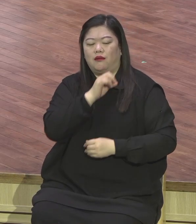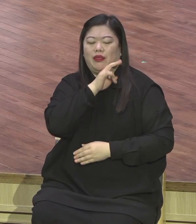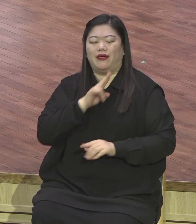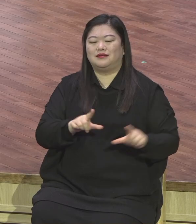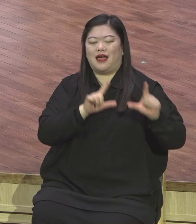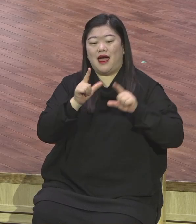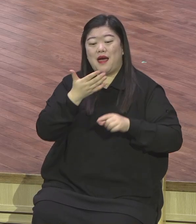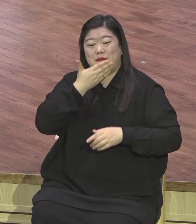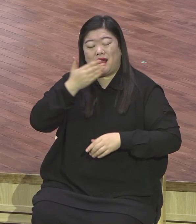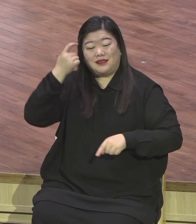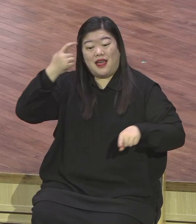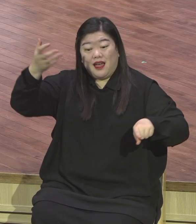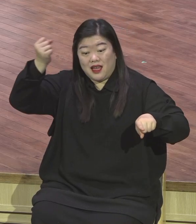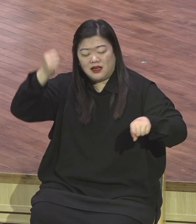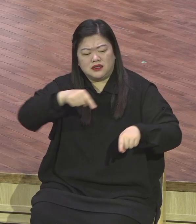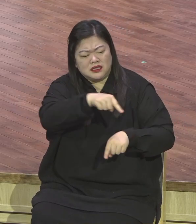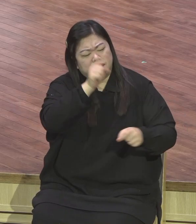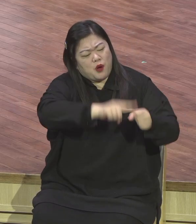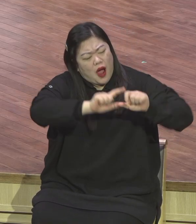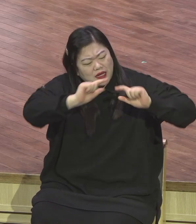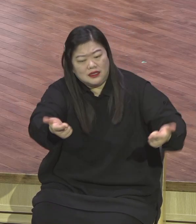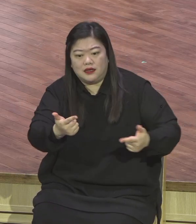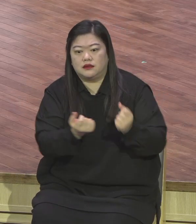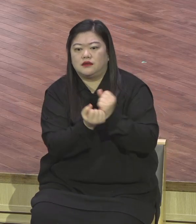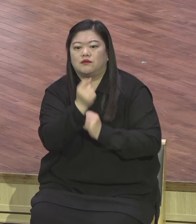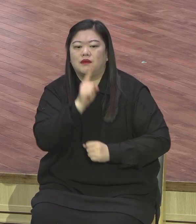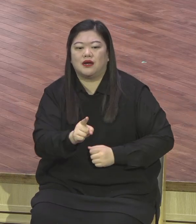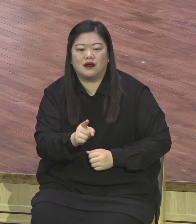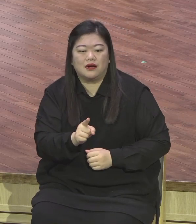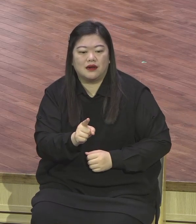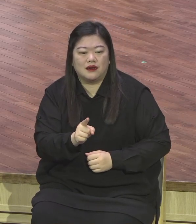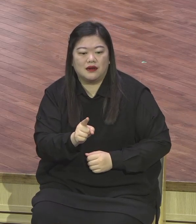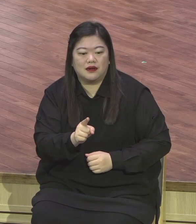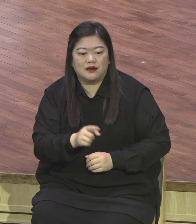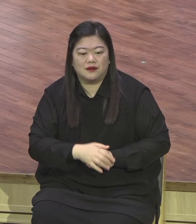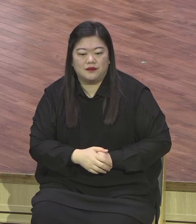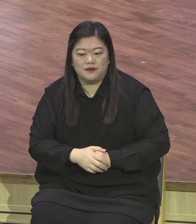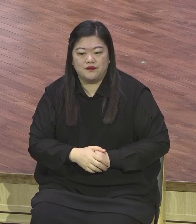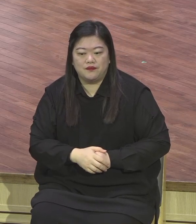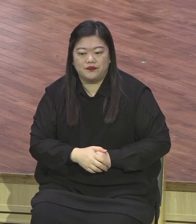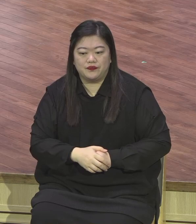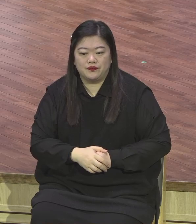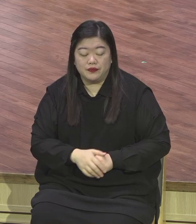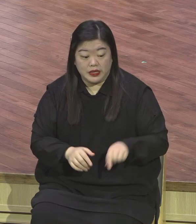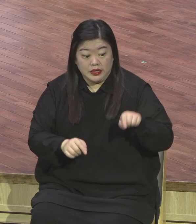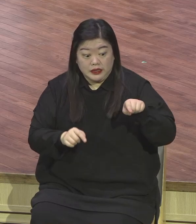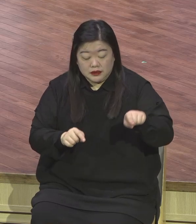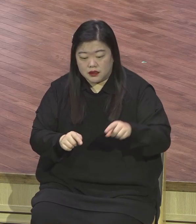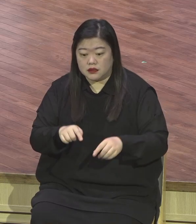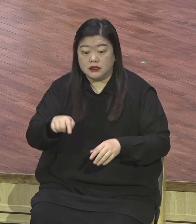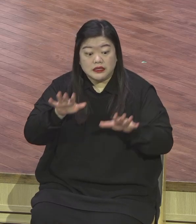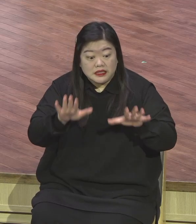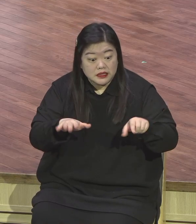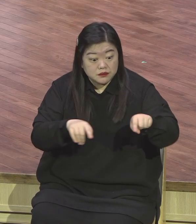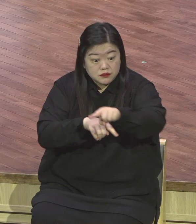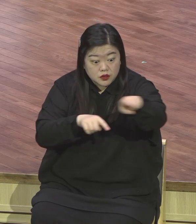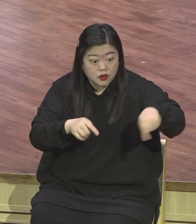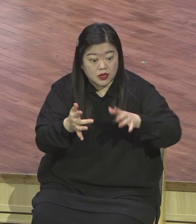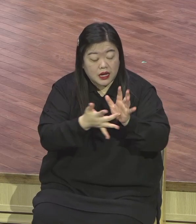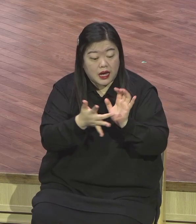화평하도록 평화하도록 하기 위해서 예수님이 오신 거예요. 전부 하나님과 원수예요. 지금